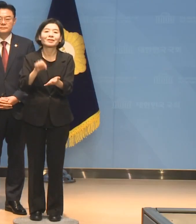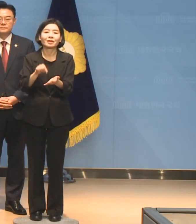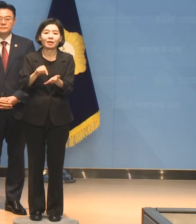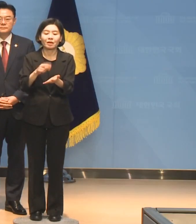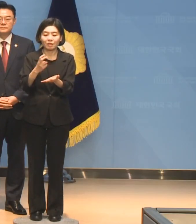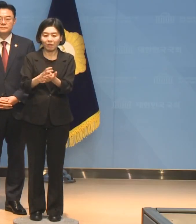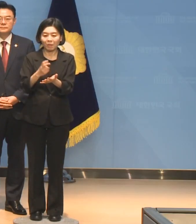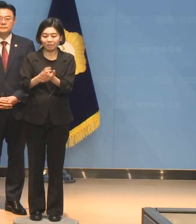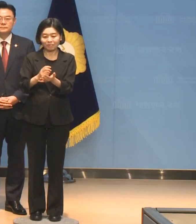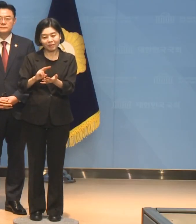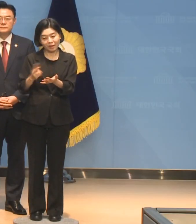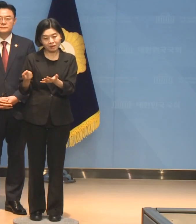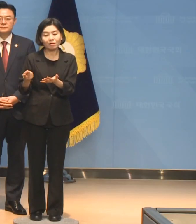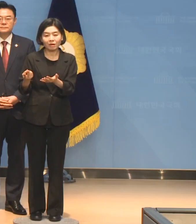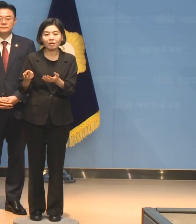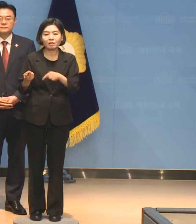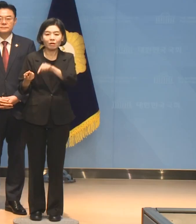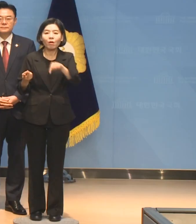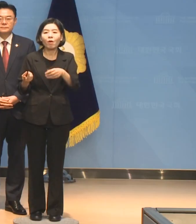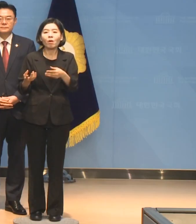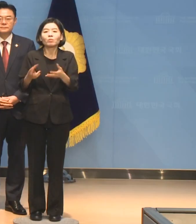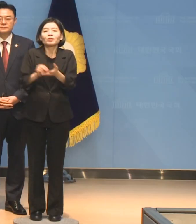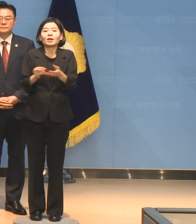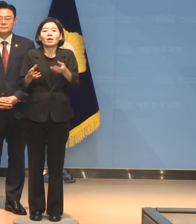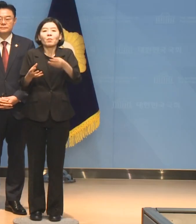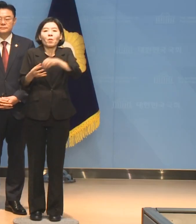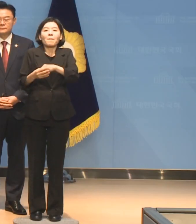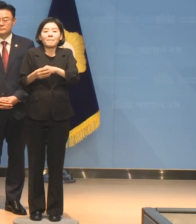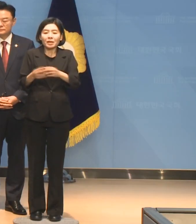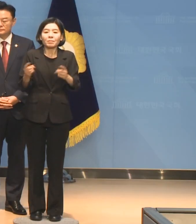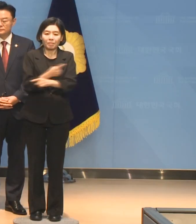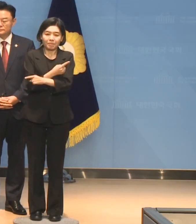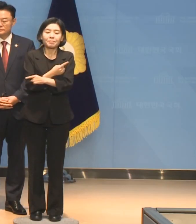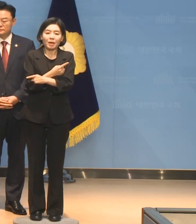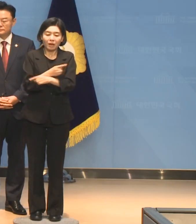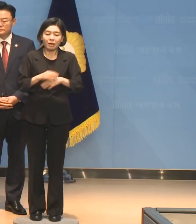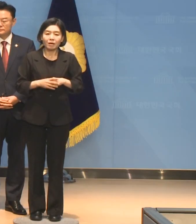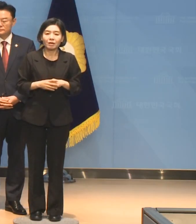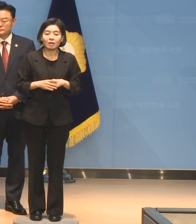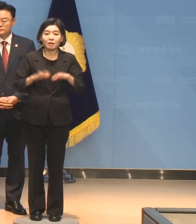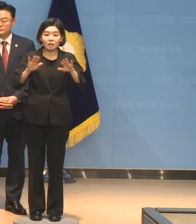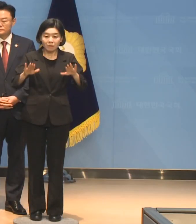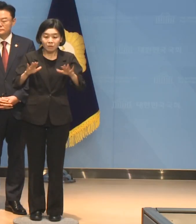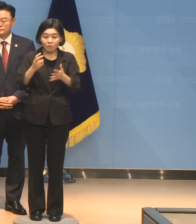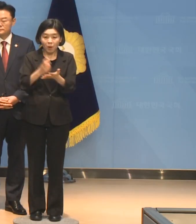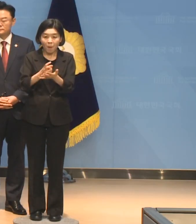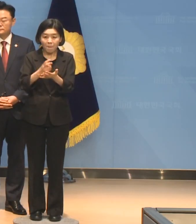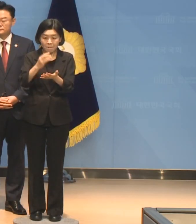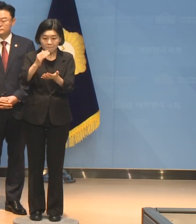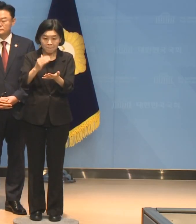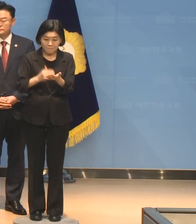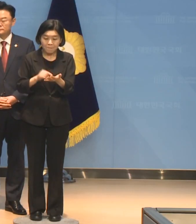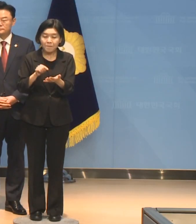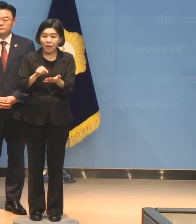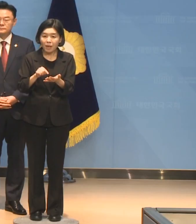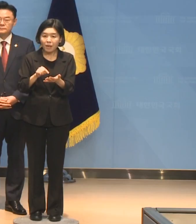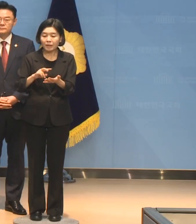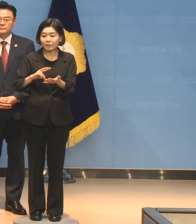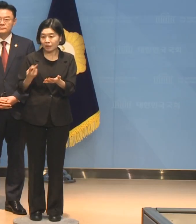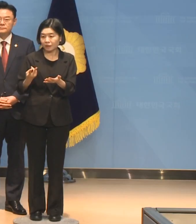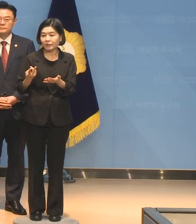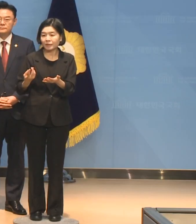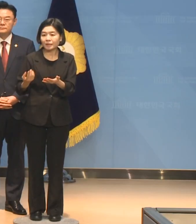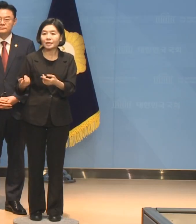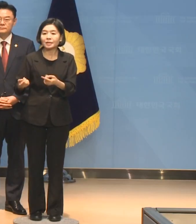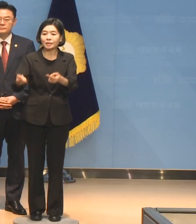법 개정에도 반영되어 있다는 점 여러분들께 자세히 설명을 드렸습니다. 그리고 이번 법 개정안에 참여하신 의원들을